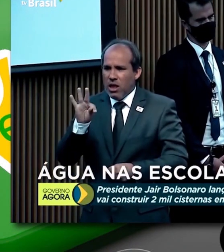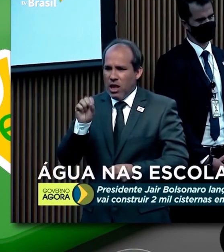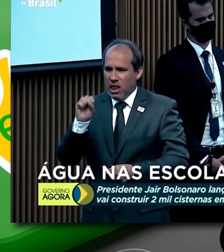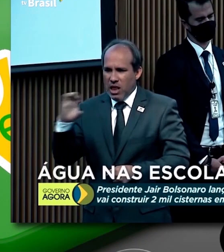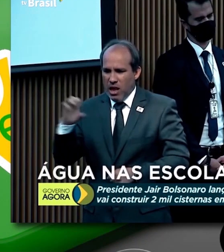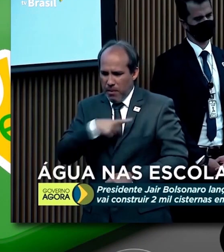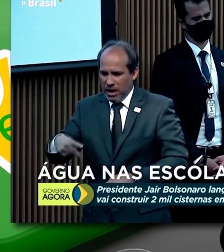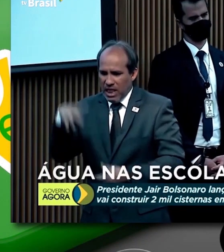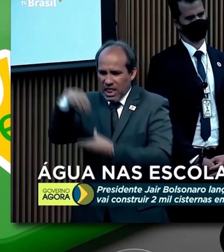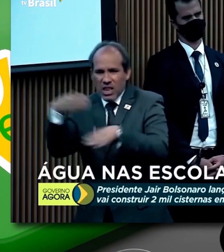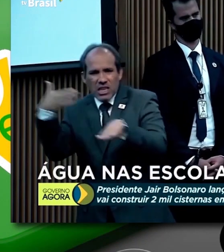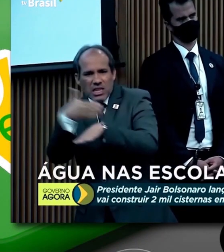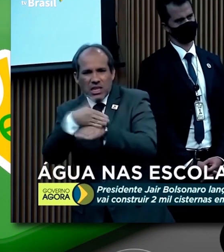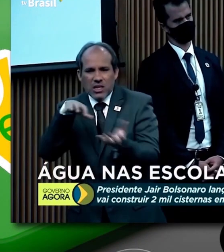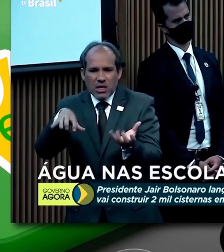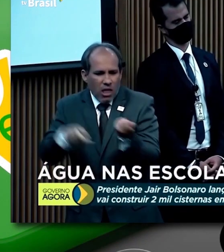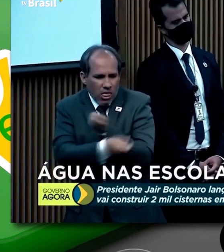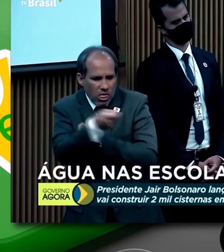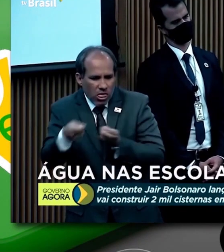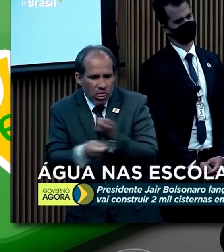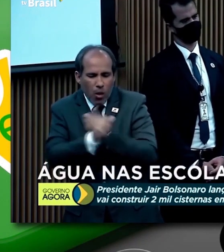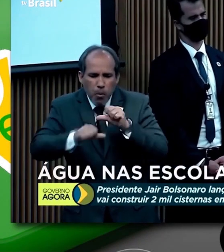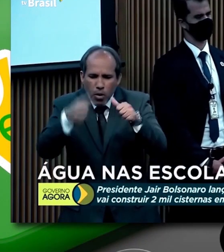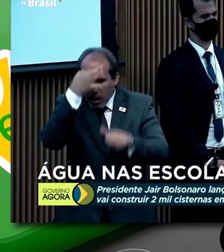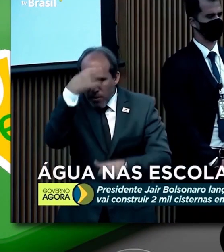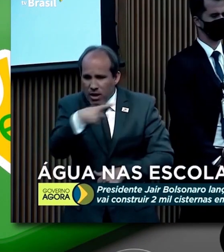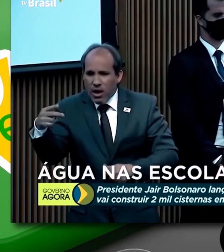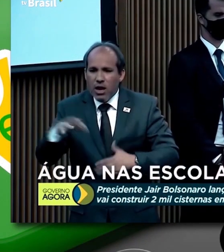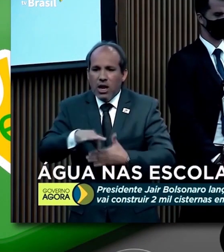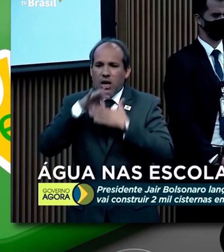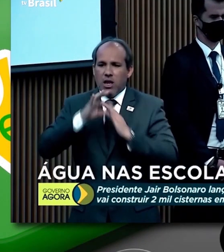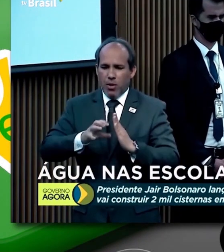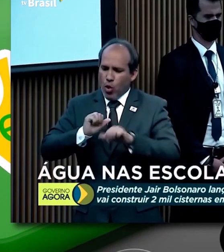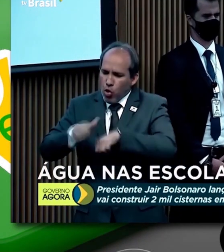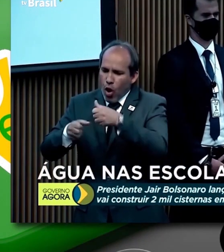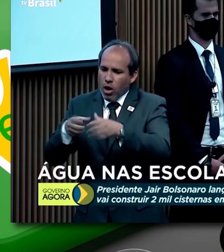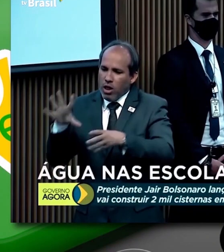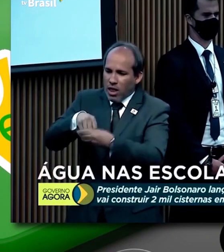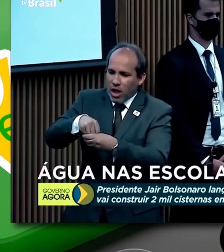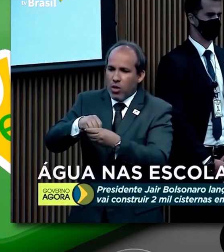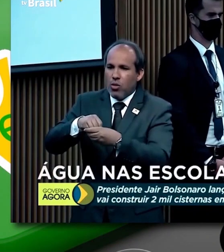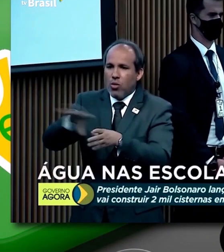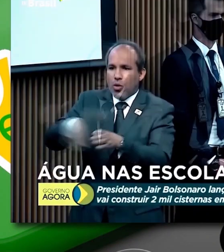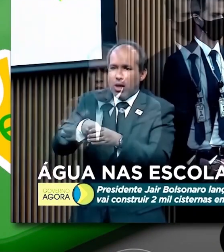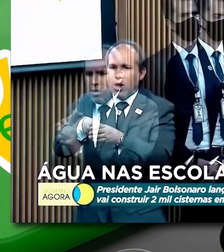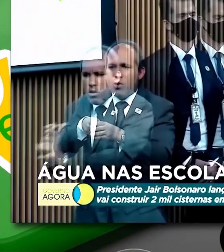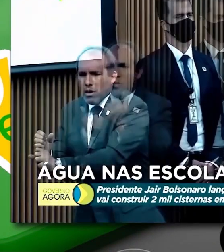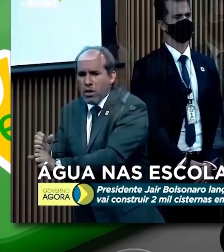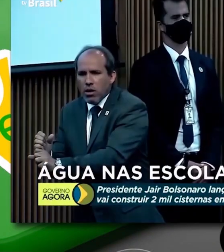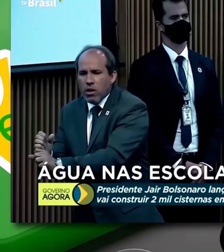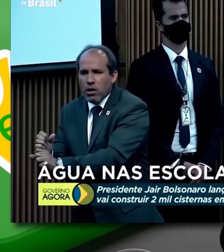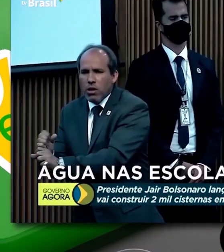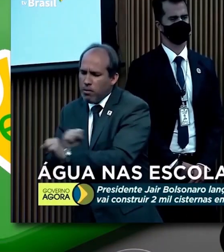e rapidamente fazer a cabeça de várias lideranças partidárias para trocar integrante de comissão para não ter um voto impresso